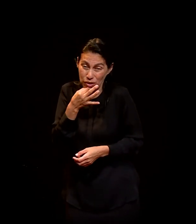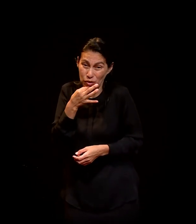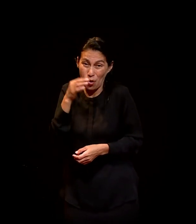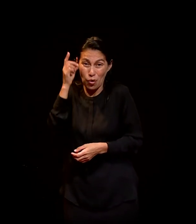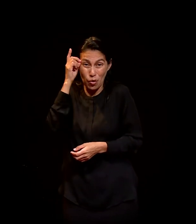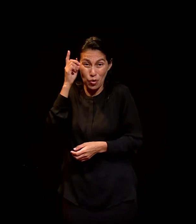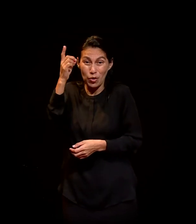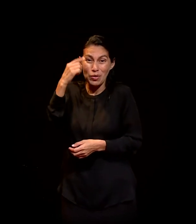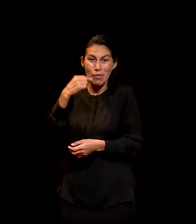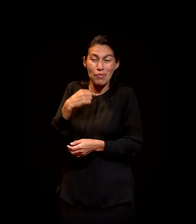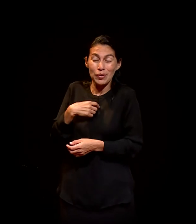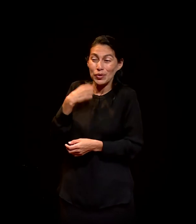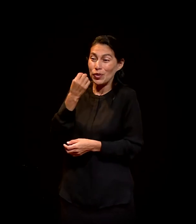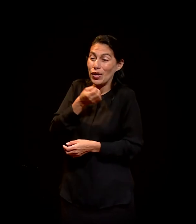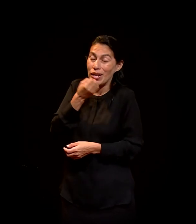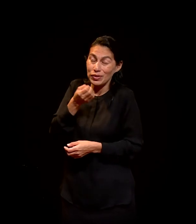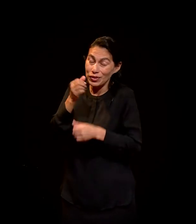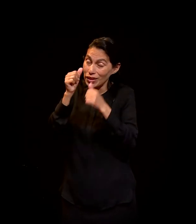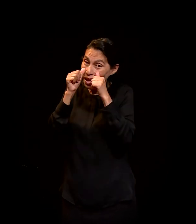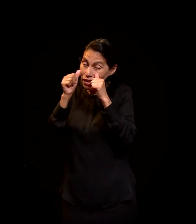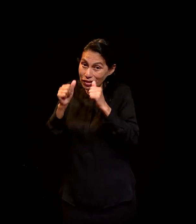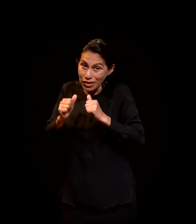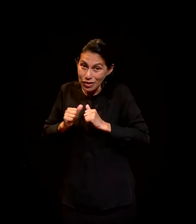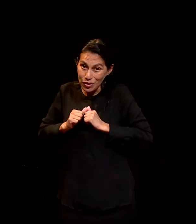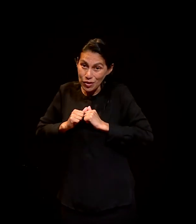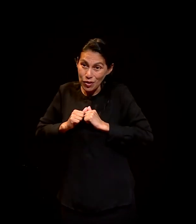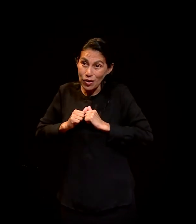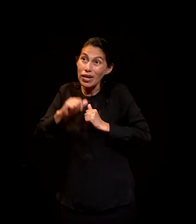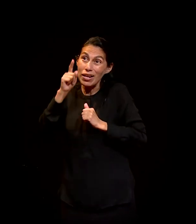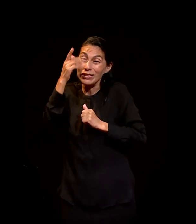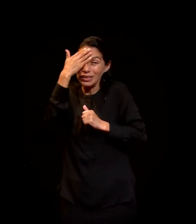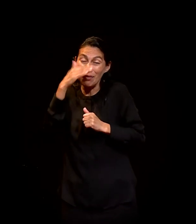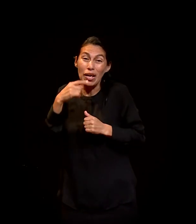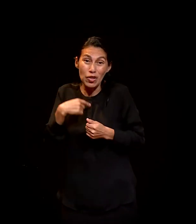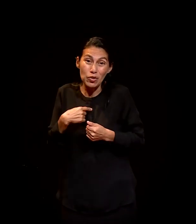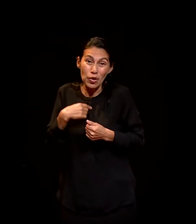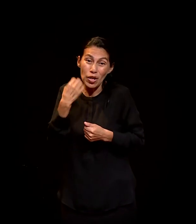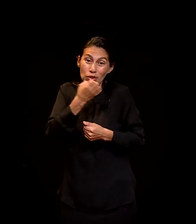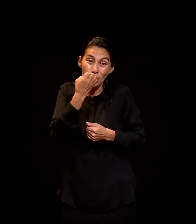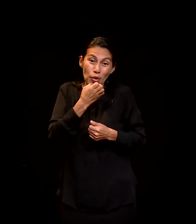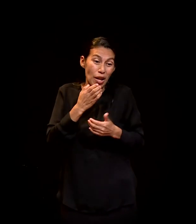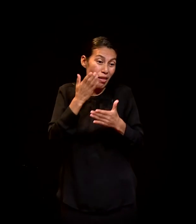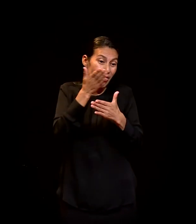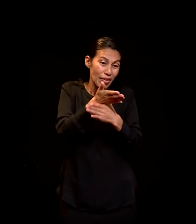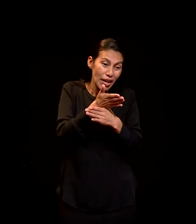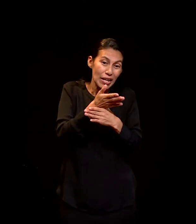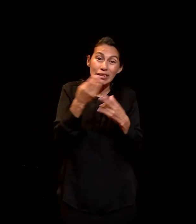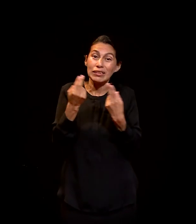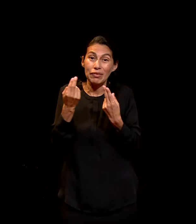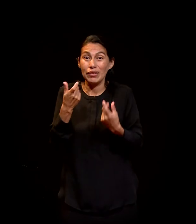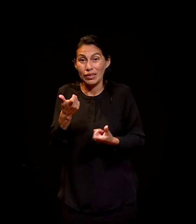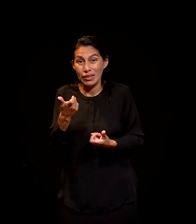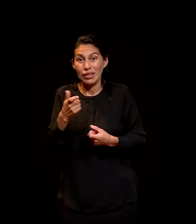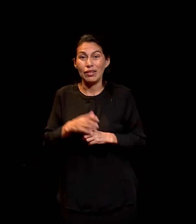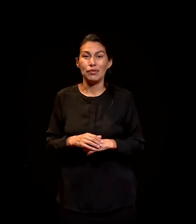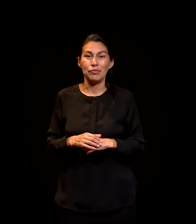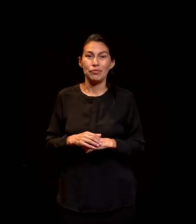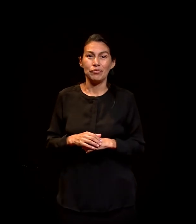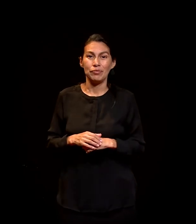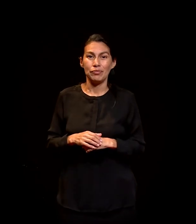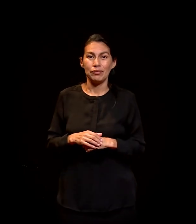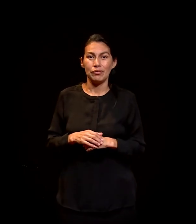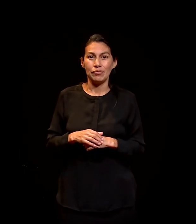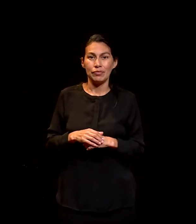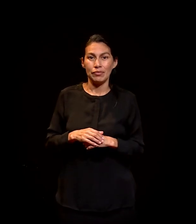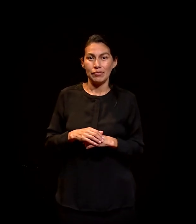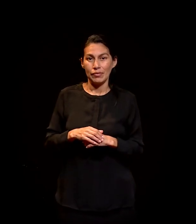escuchó mis oraciones y estuvo al pendiente de que yo iba a entrar a la escuela que necesitaba recursos para y me entrego